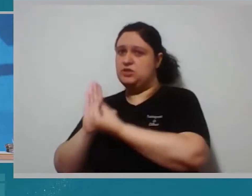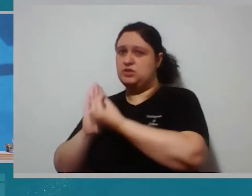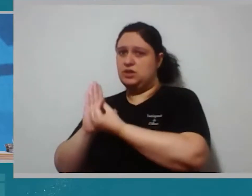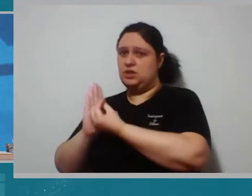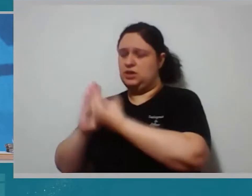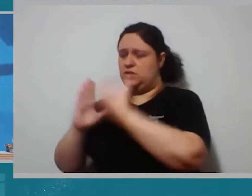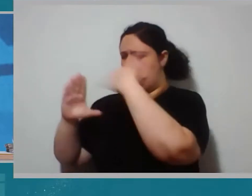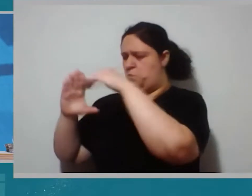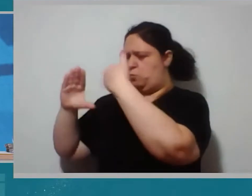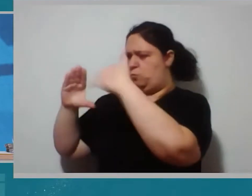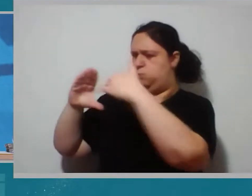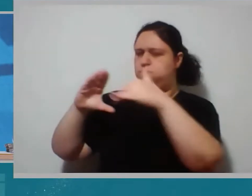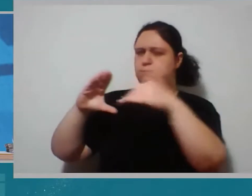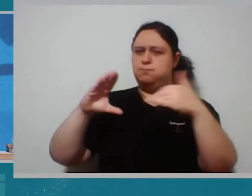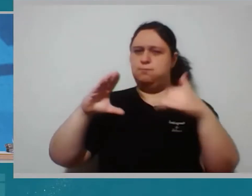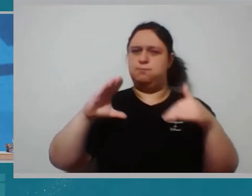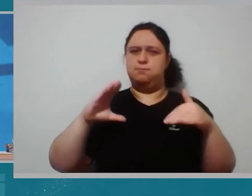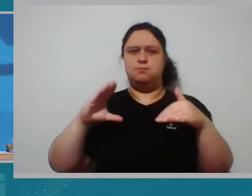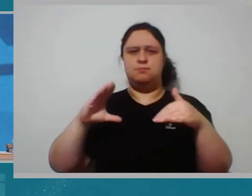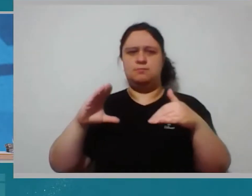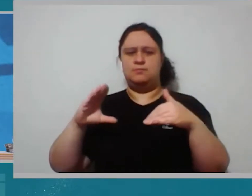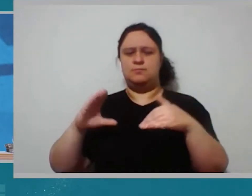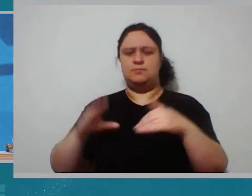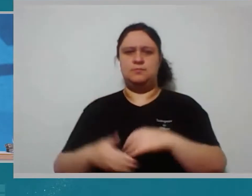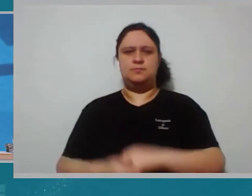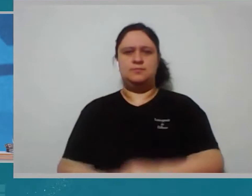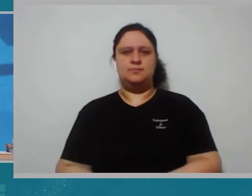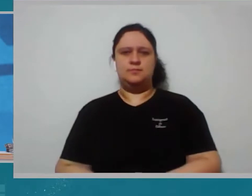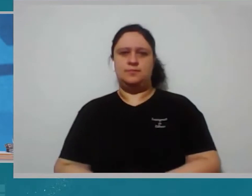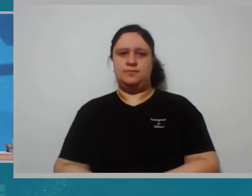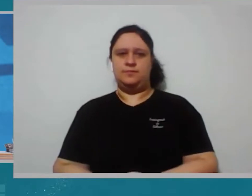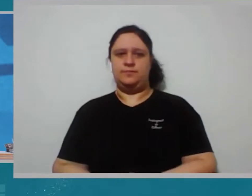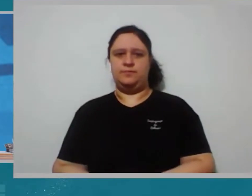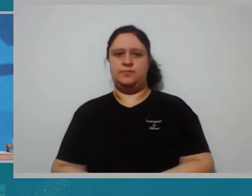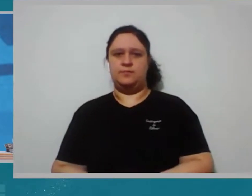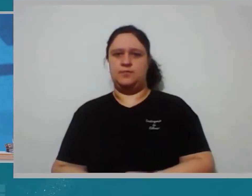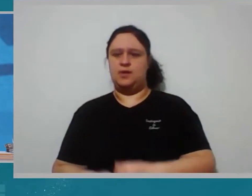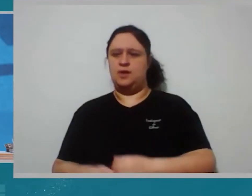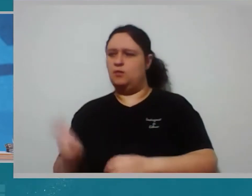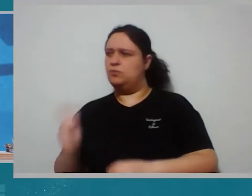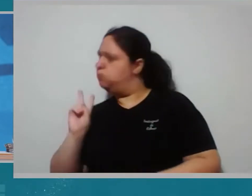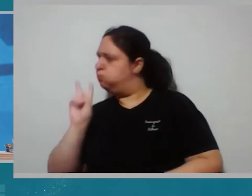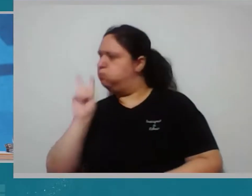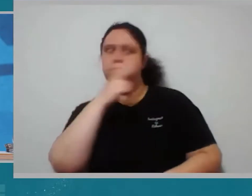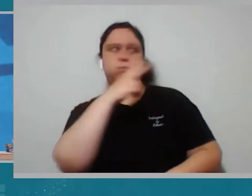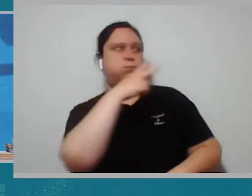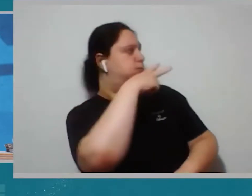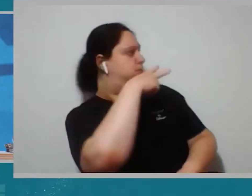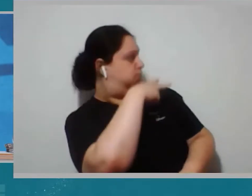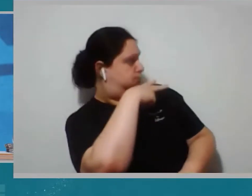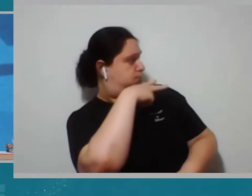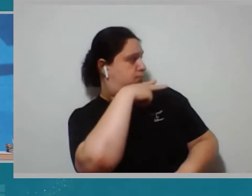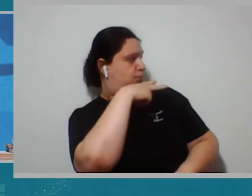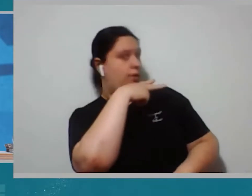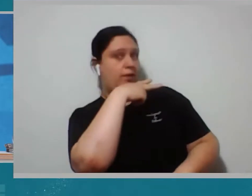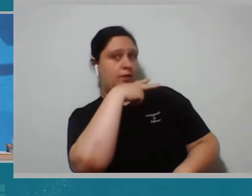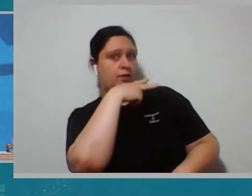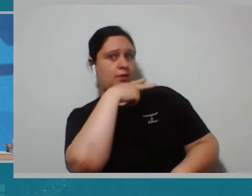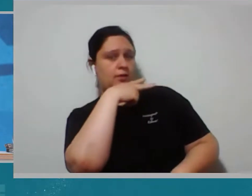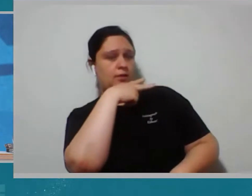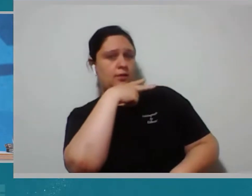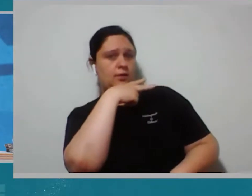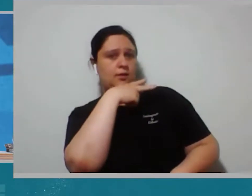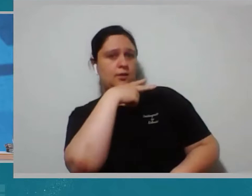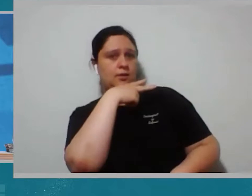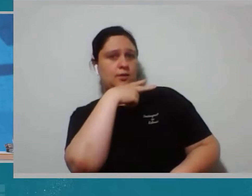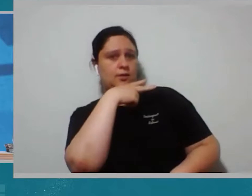Filadélfia e Laodiceia. Voltei-me para ver quem falava comigo. E